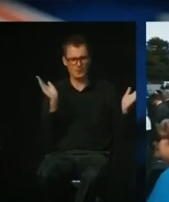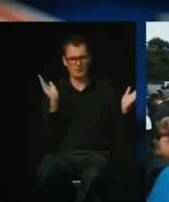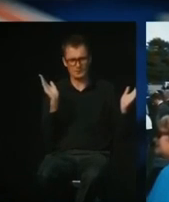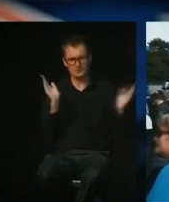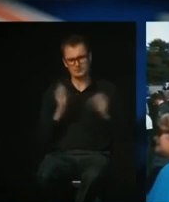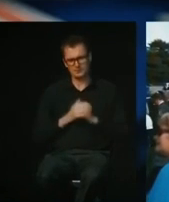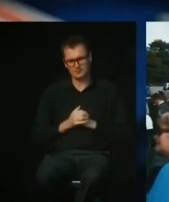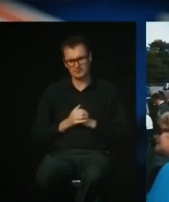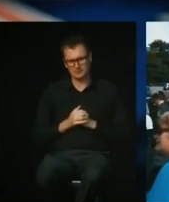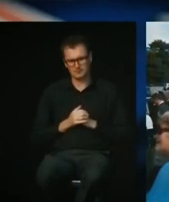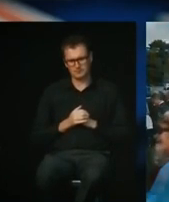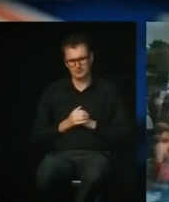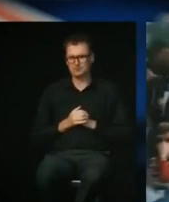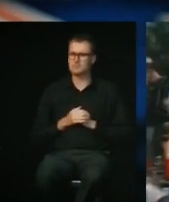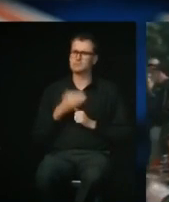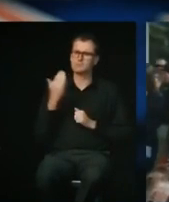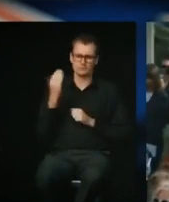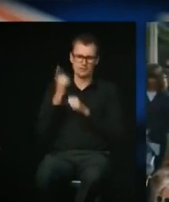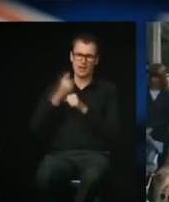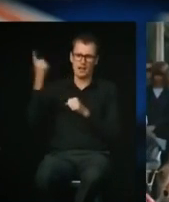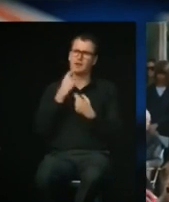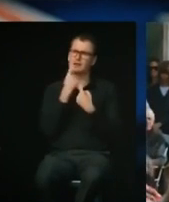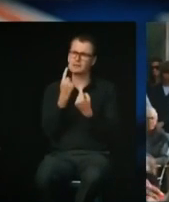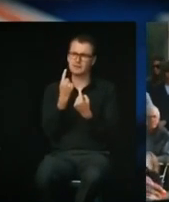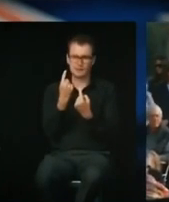him, وَمَا